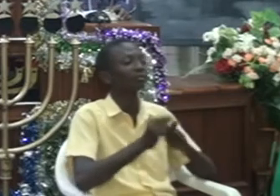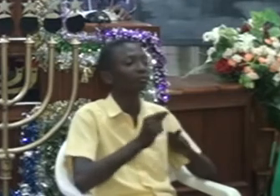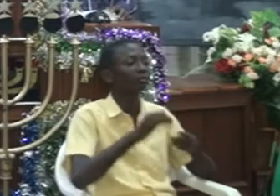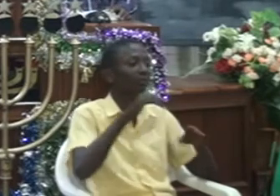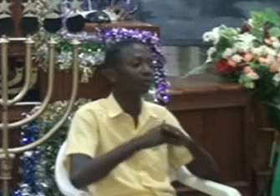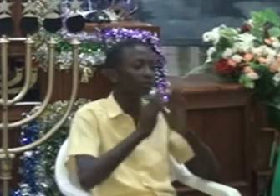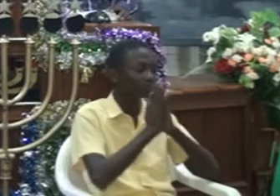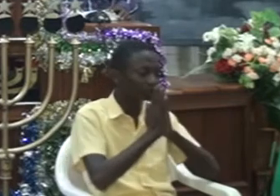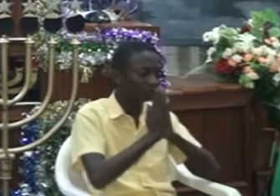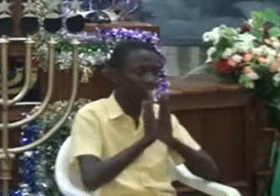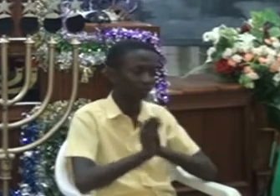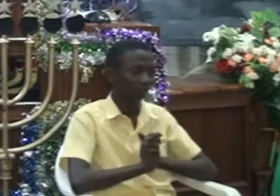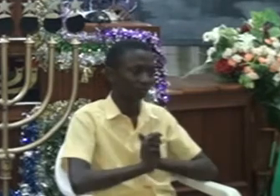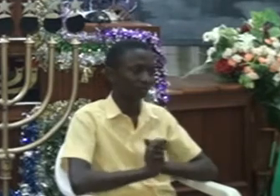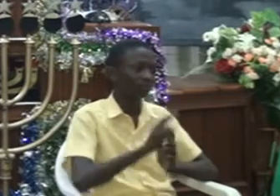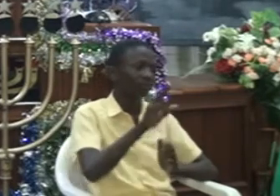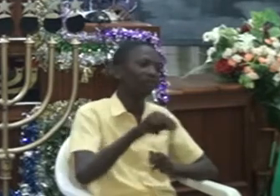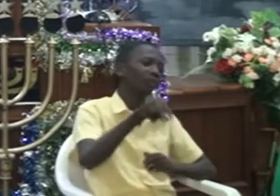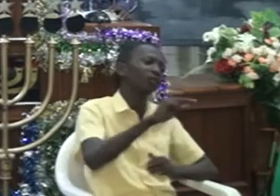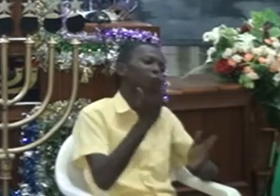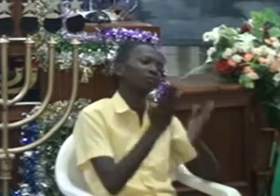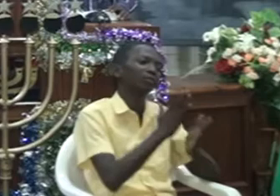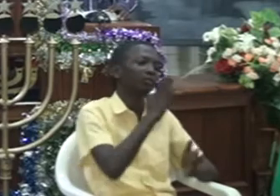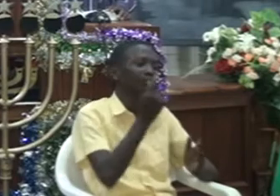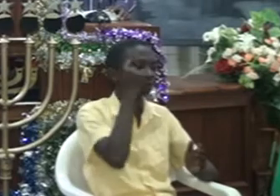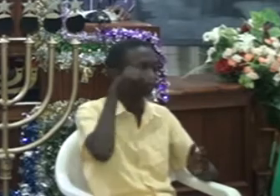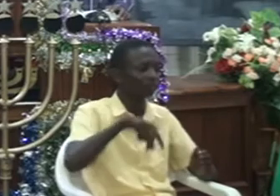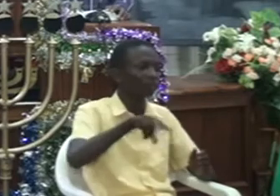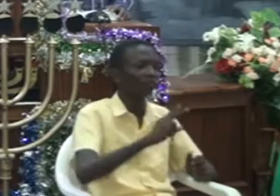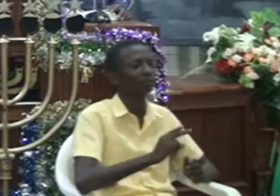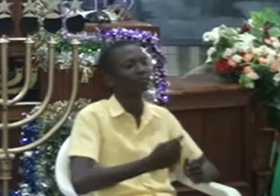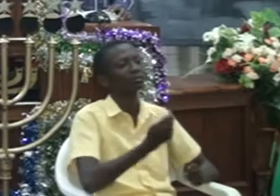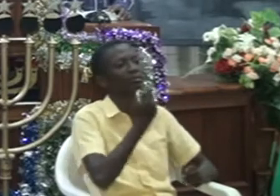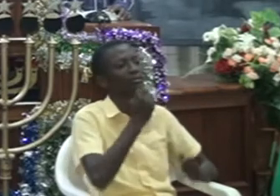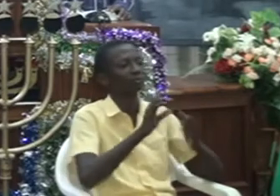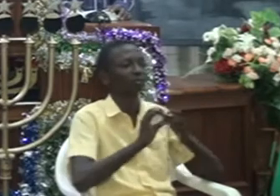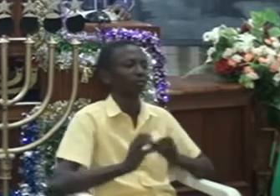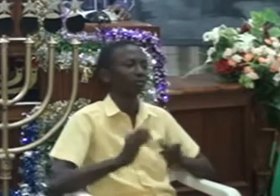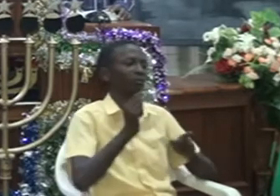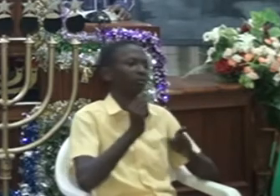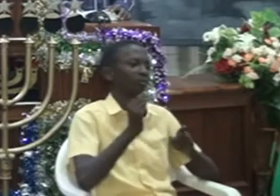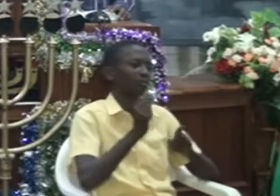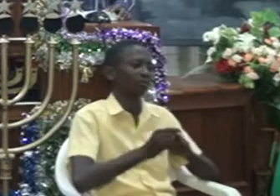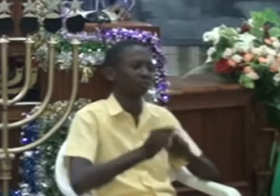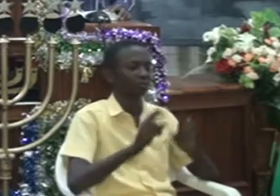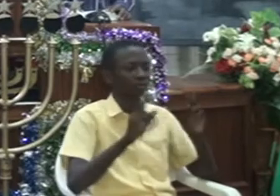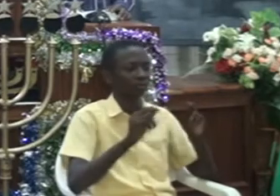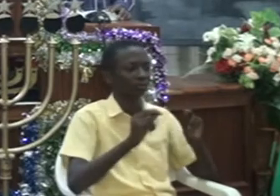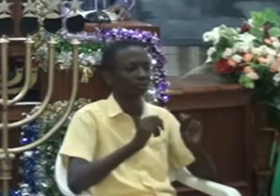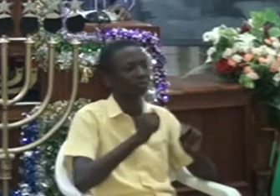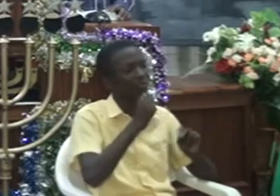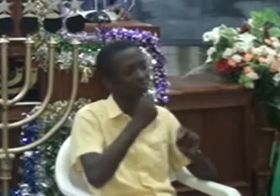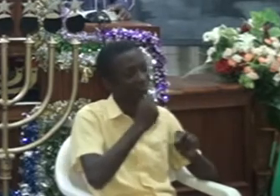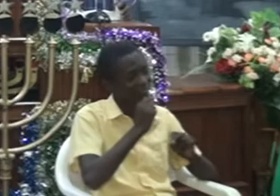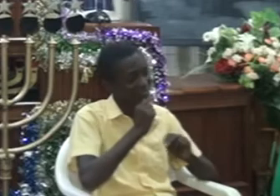kosa tena maneno ya kusema, ne vous arrêtez pas parce que vous manquez de mots. Usisimamie pale jo kusema mimi nakosa maneno ya kusema. Soupir seulement,